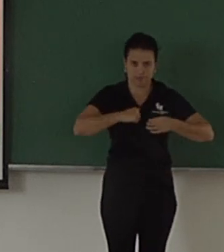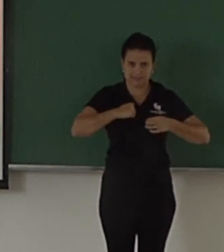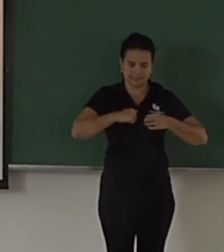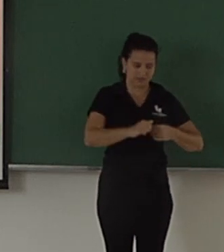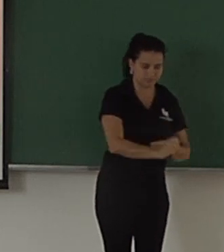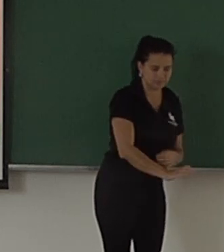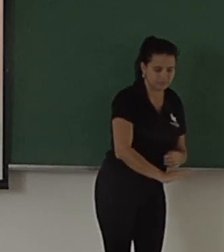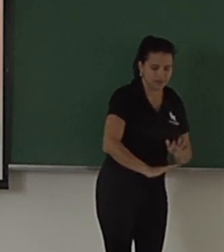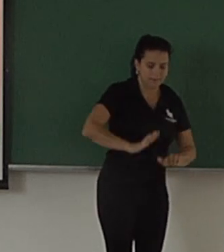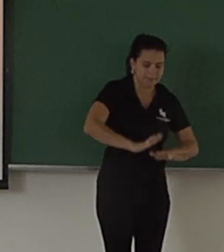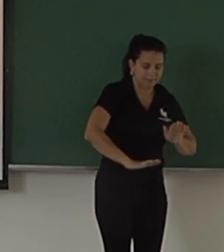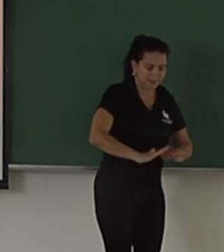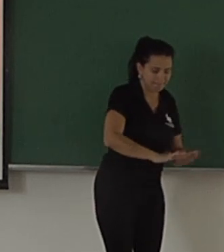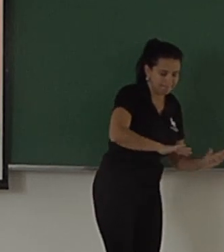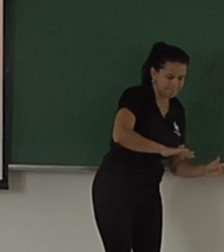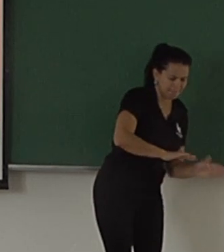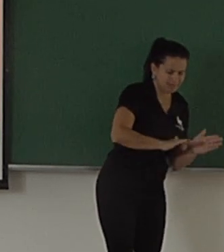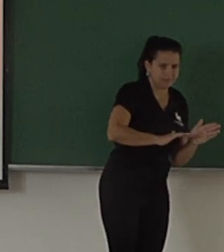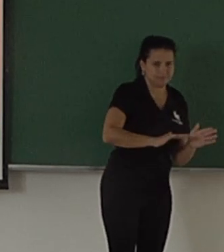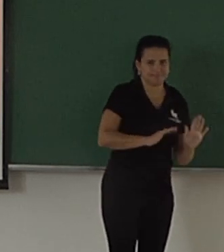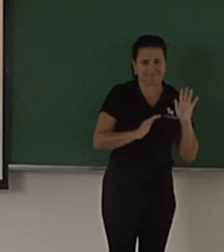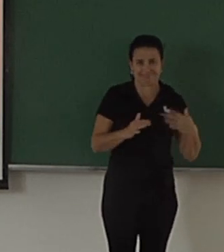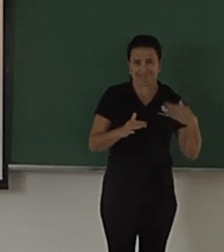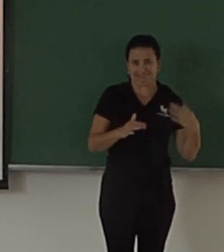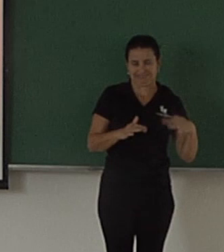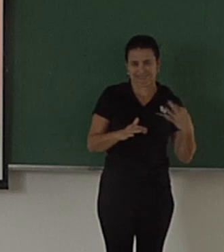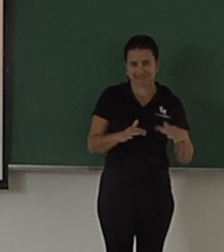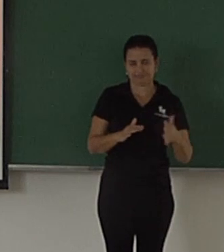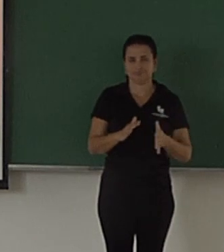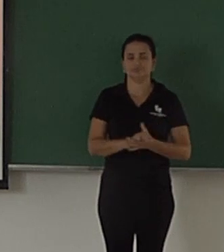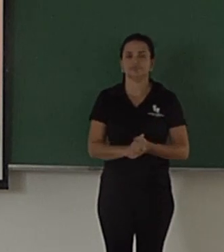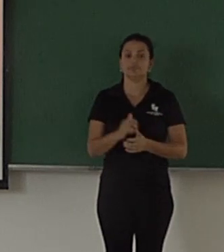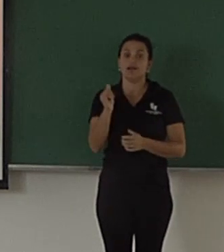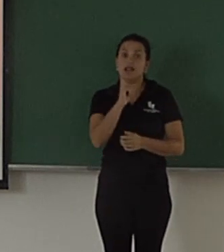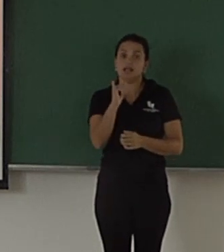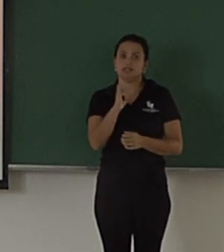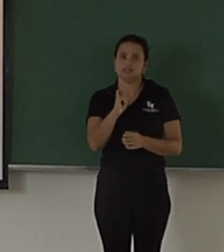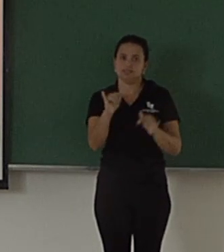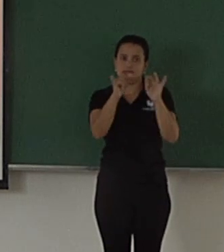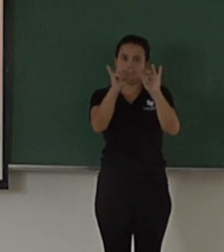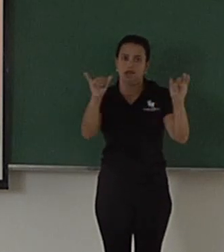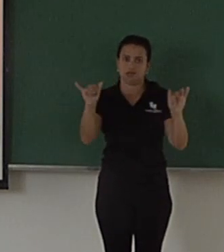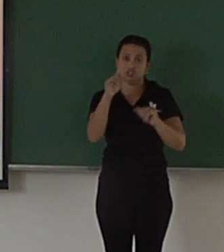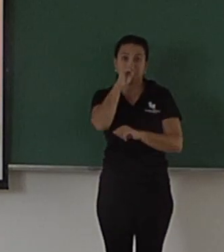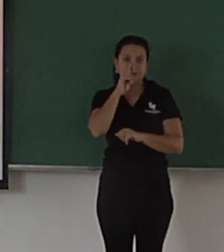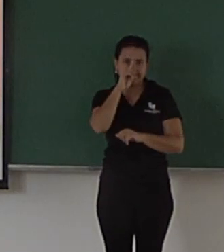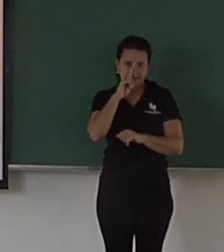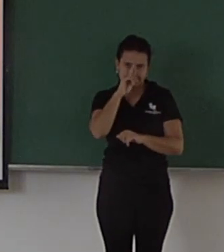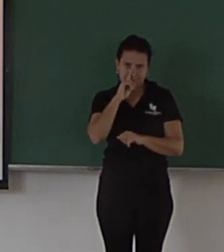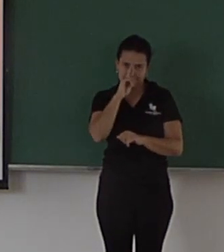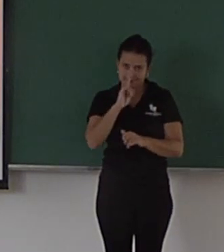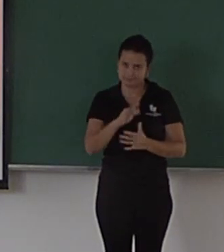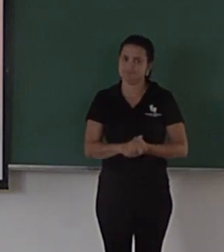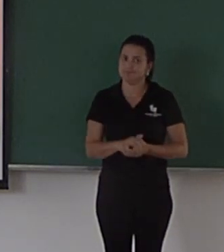ela vai engateando, vai lá, bota a mão no ferro superaquecido. Eletricidade é uma queimadura muito grave também, tão grave quanto as